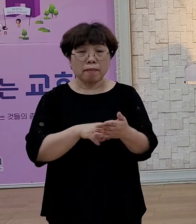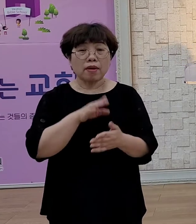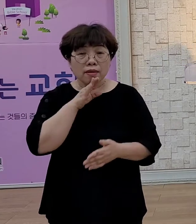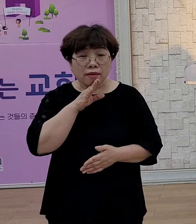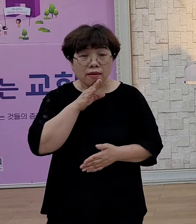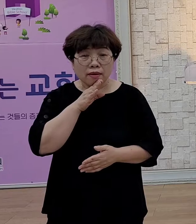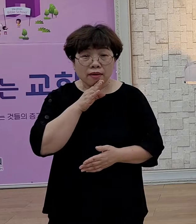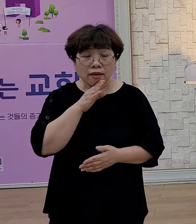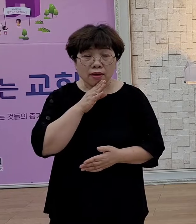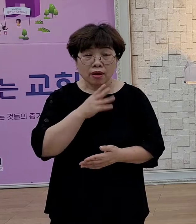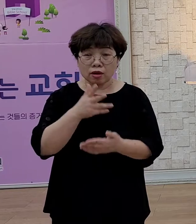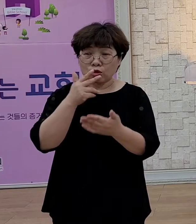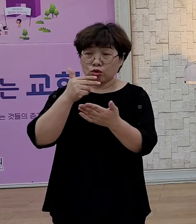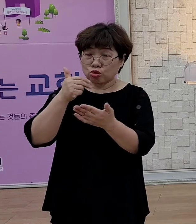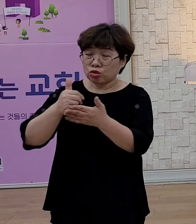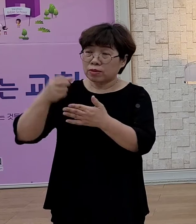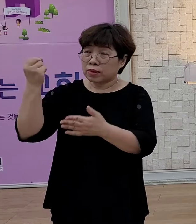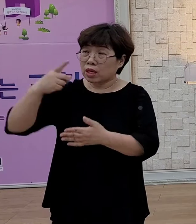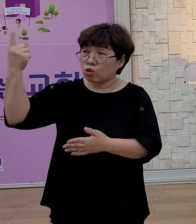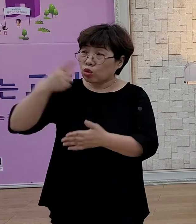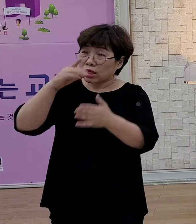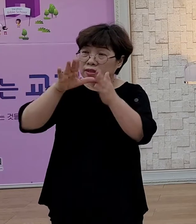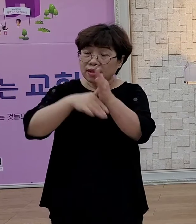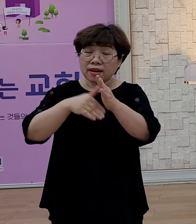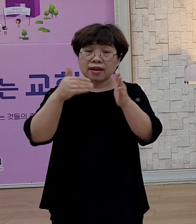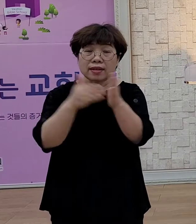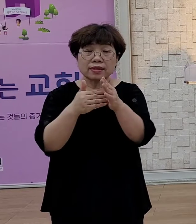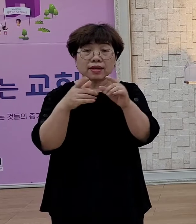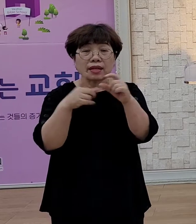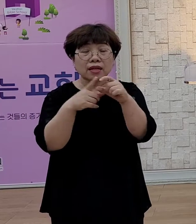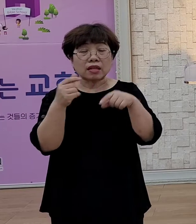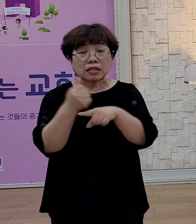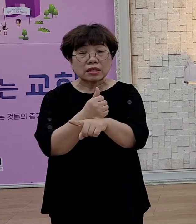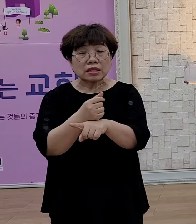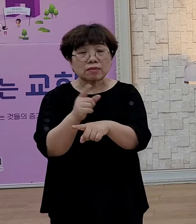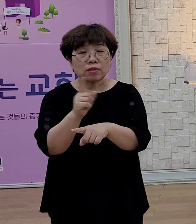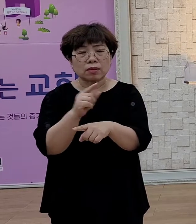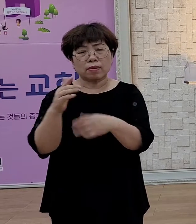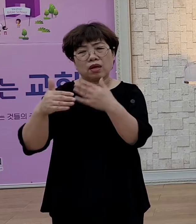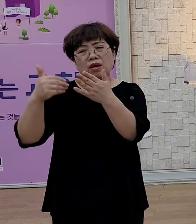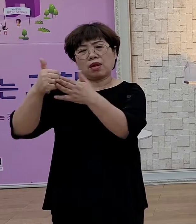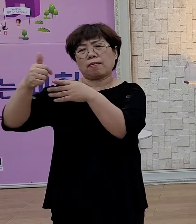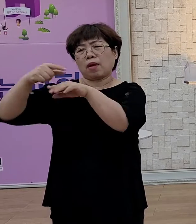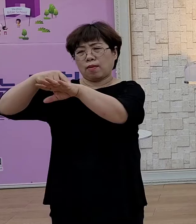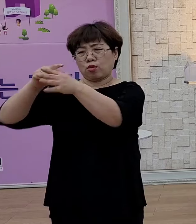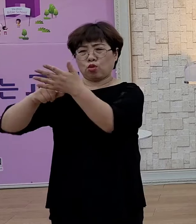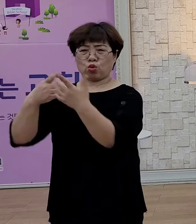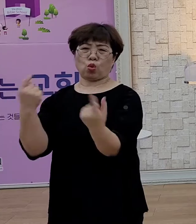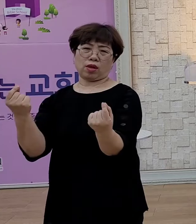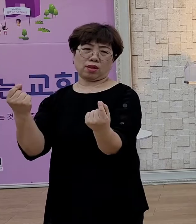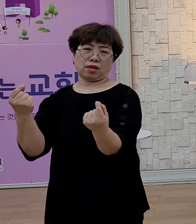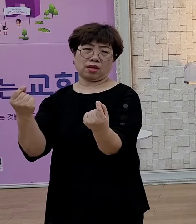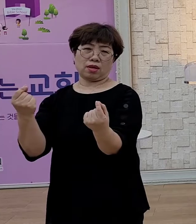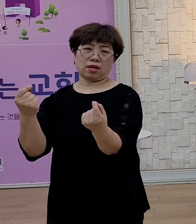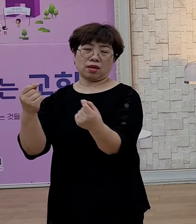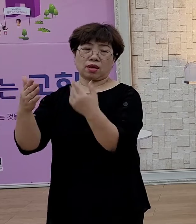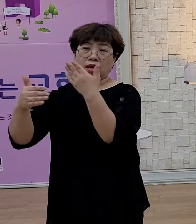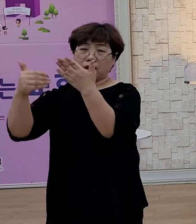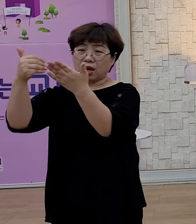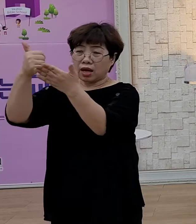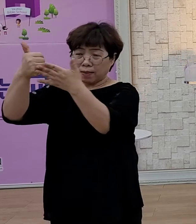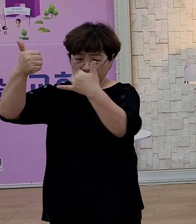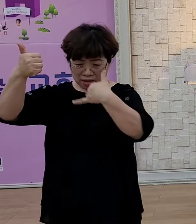이 주께서 강림하시기까지 이 무슨 말이냐? 하나님도 마찬가지예요. 이 하나님의